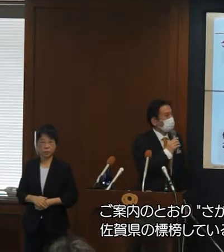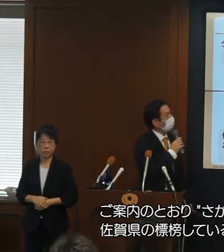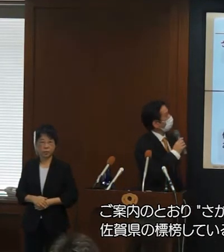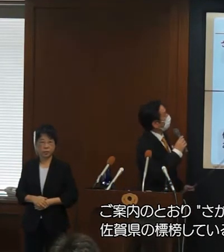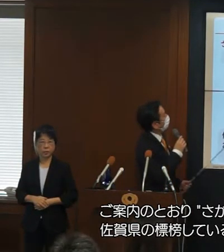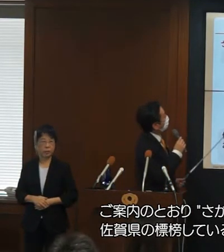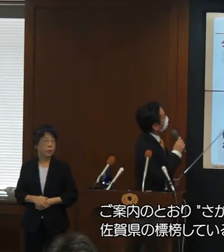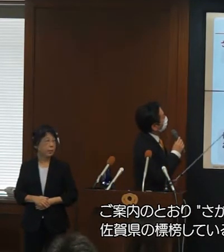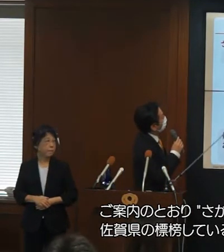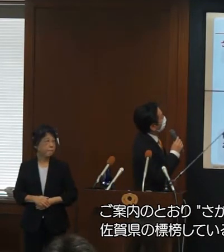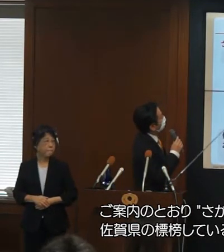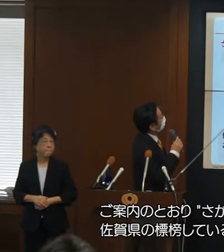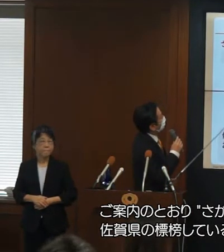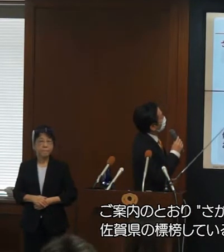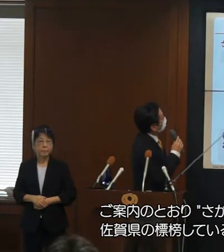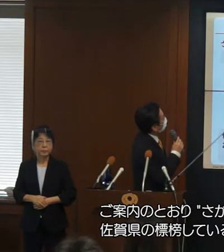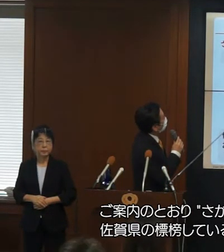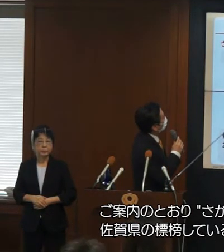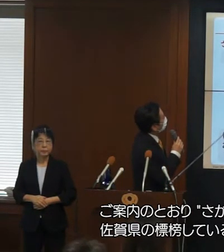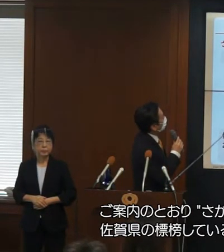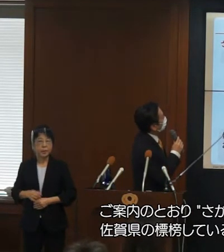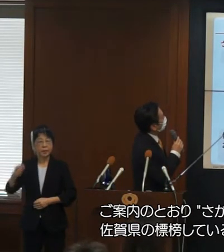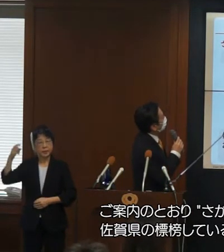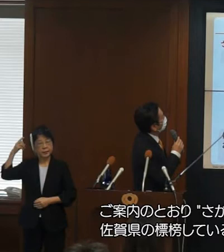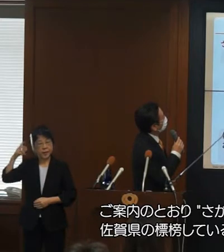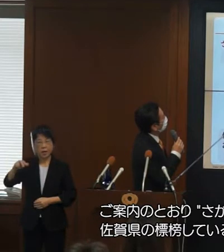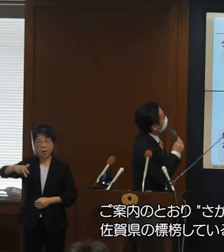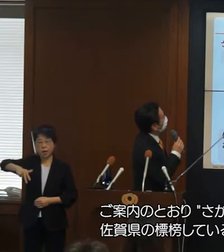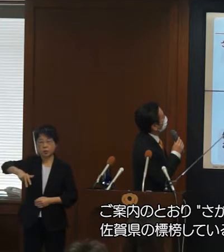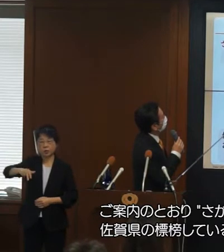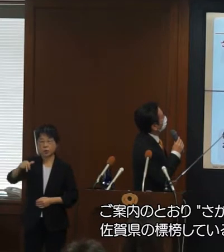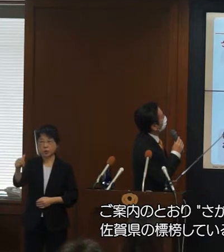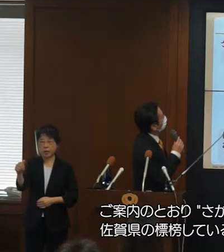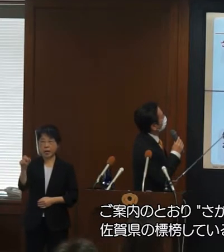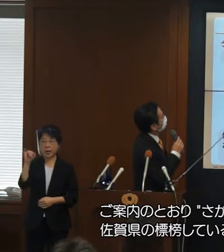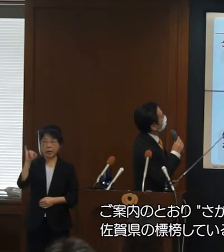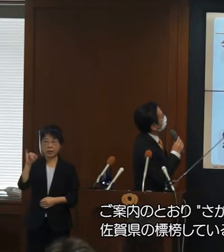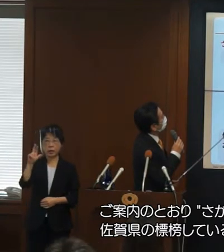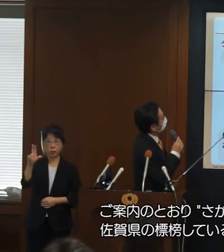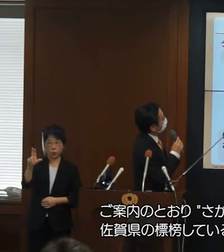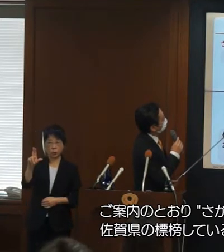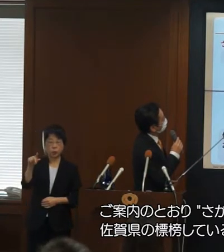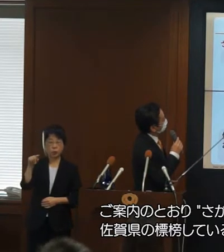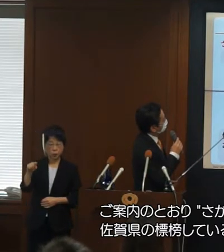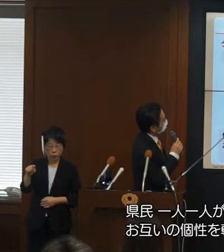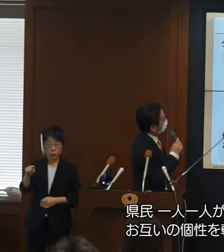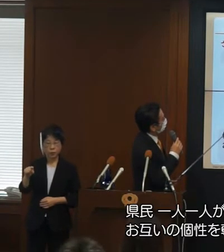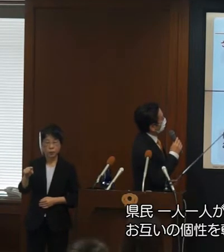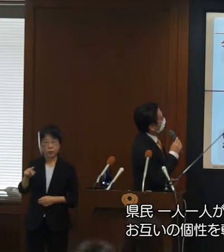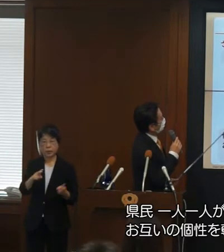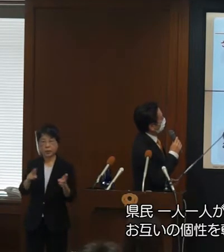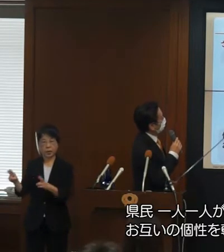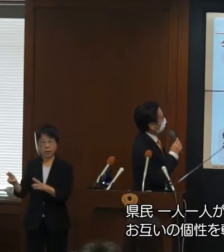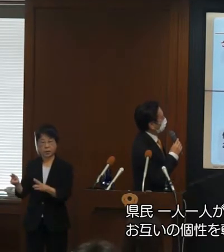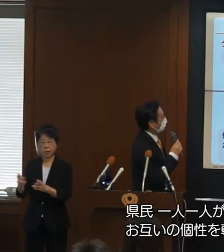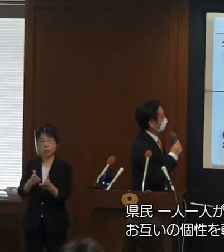ご案内の通り、佐賀スタイルというのが佐賀県の標榜している優しさの形です。